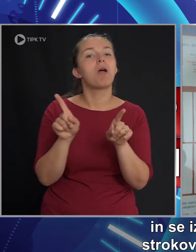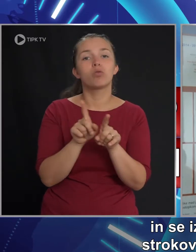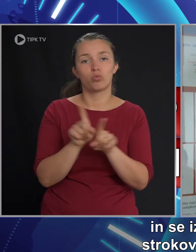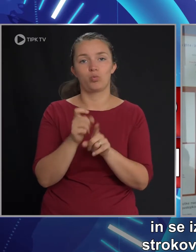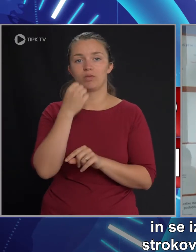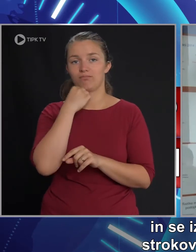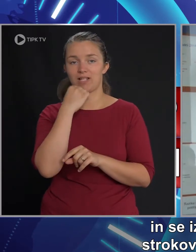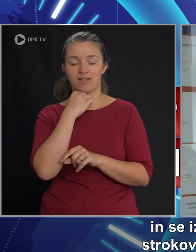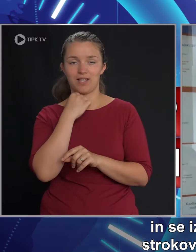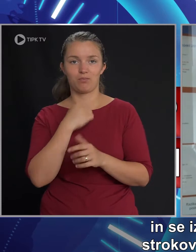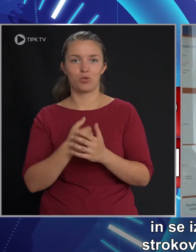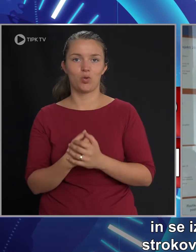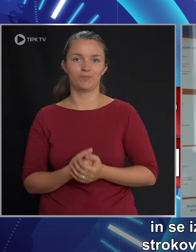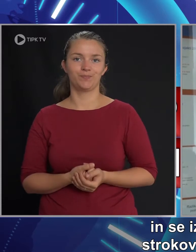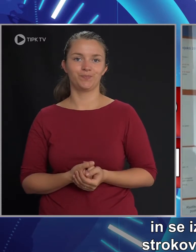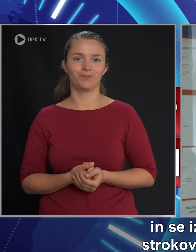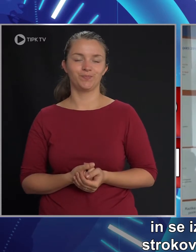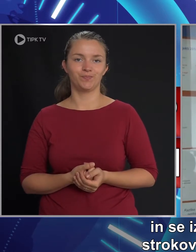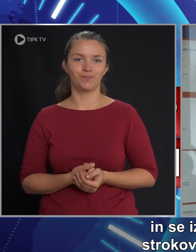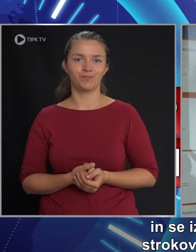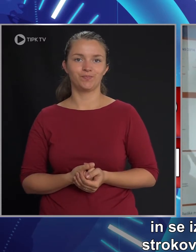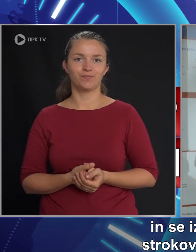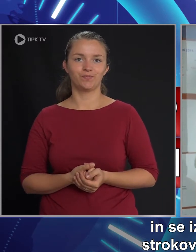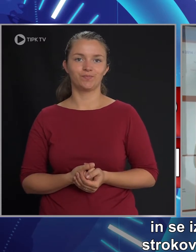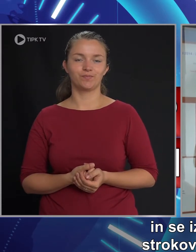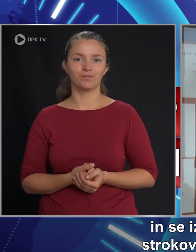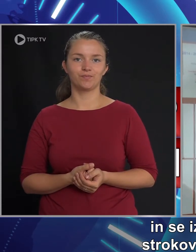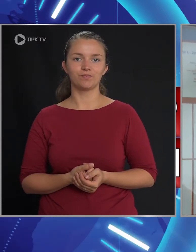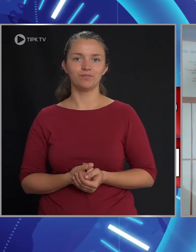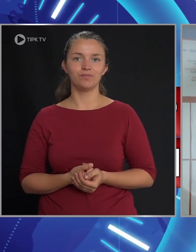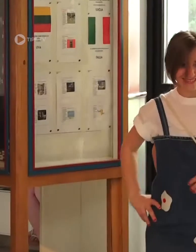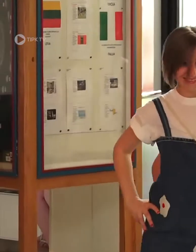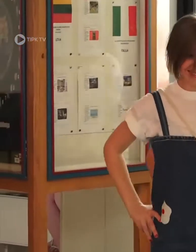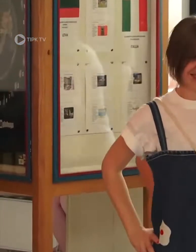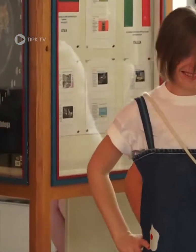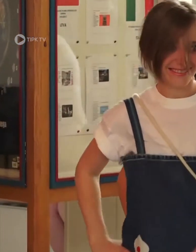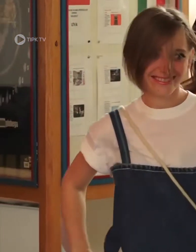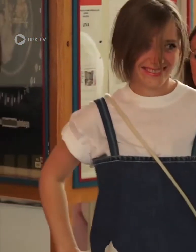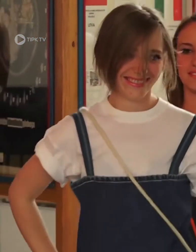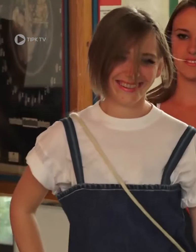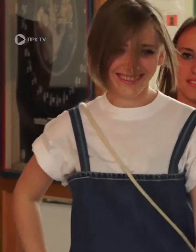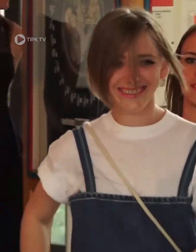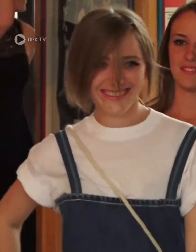delu na struke, tako i u privatnim njihovim komunikacijama.